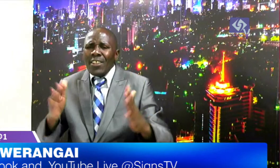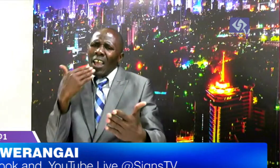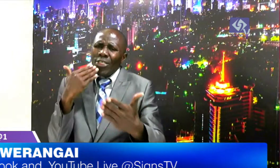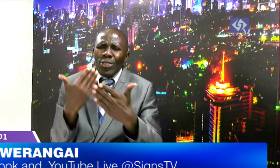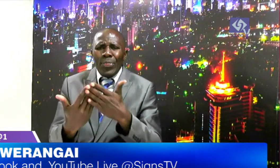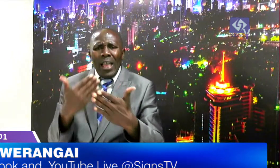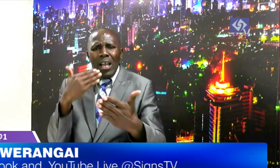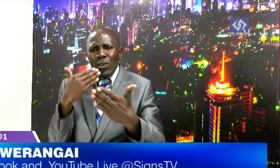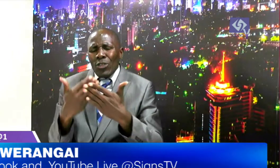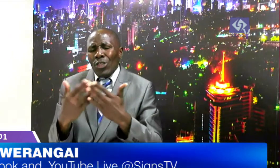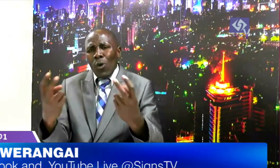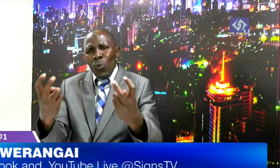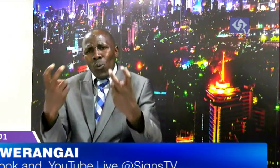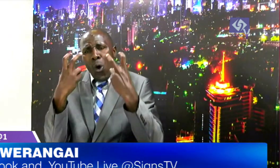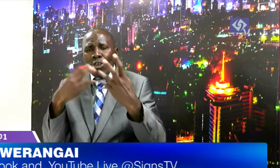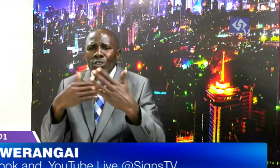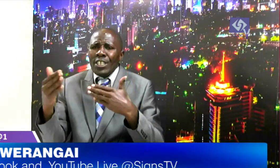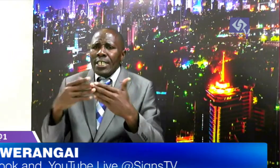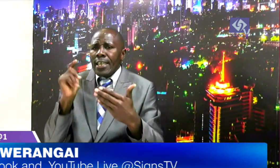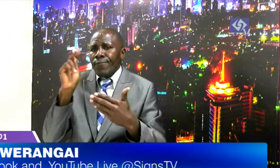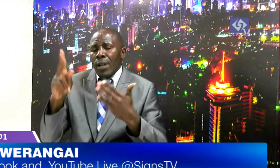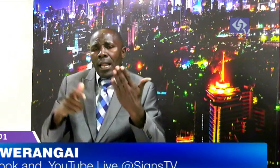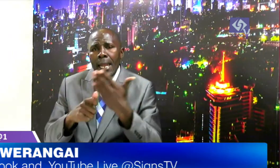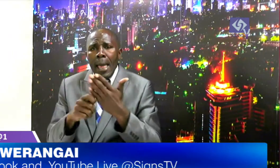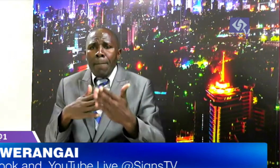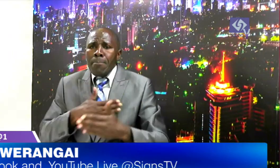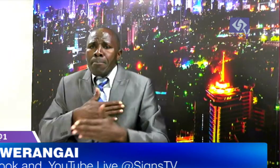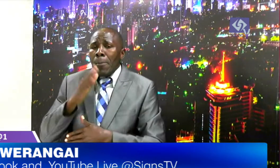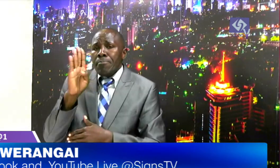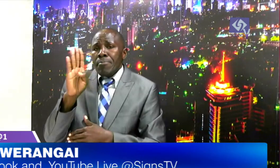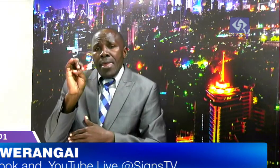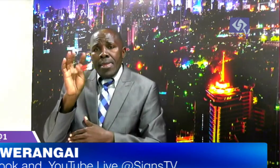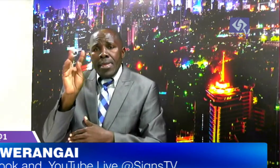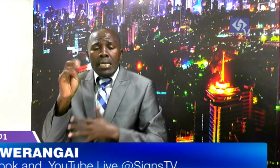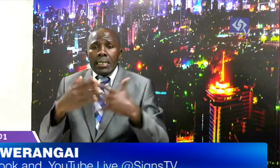That is all we had, our viewers, here at Science TV. I have been your host,